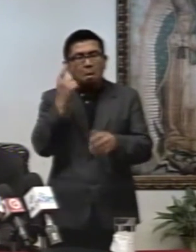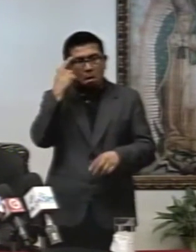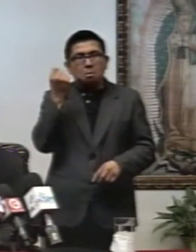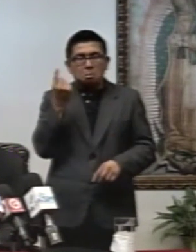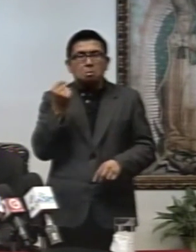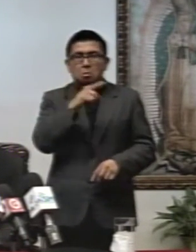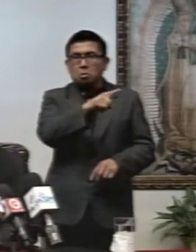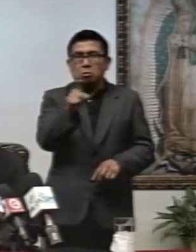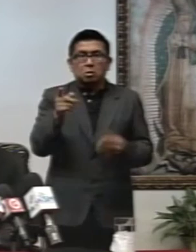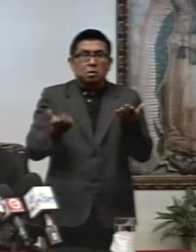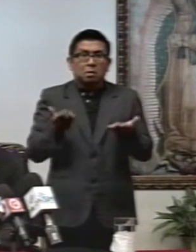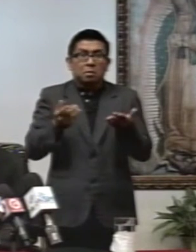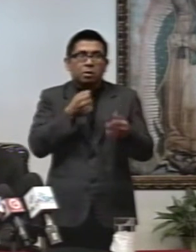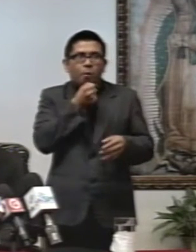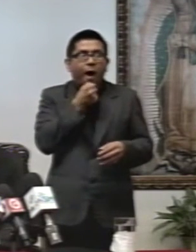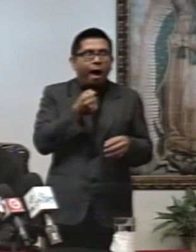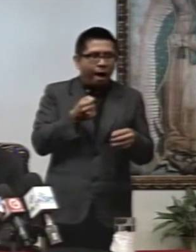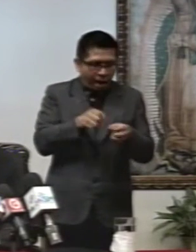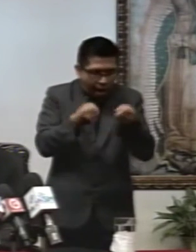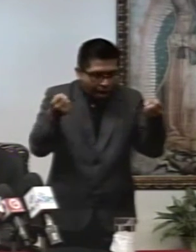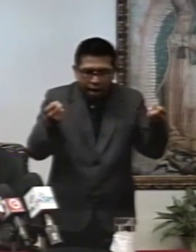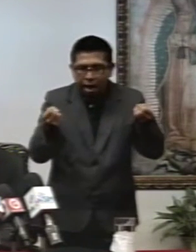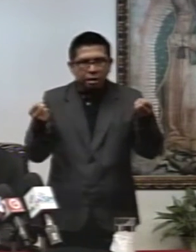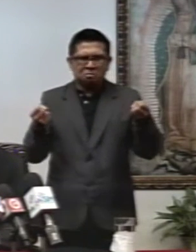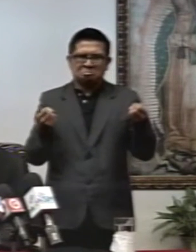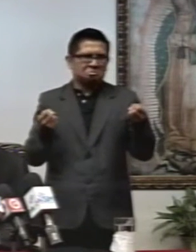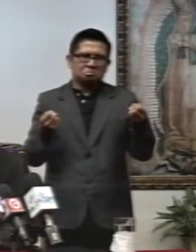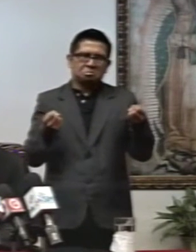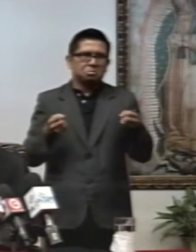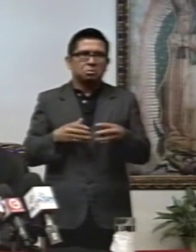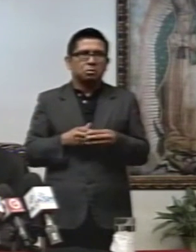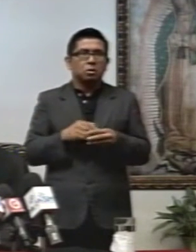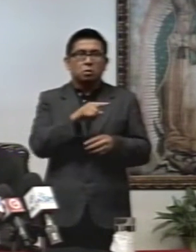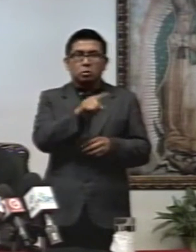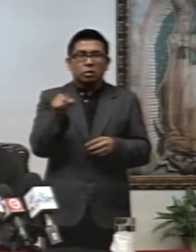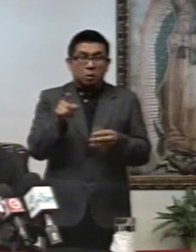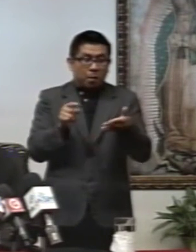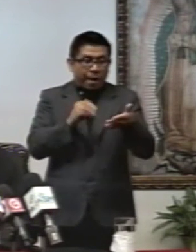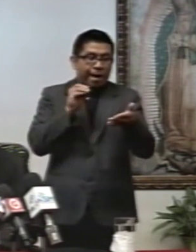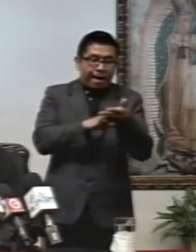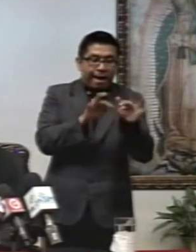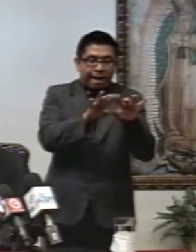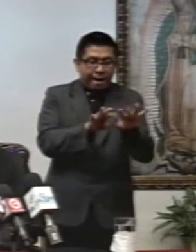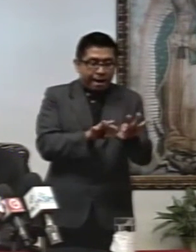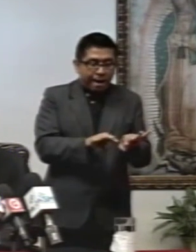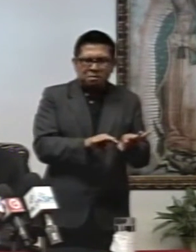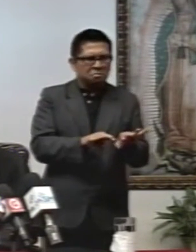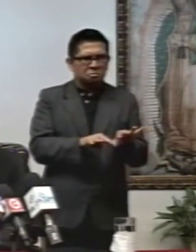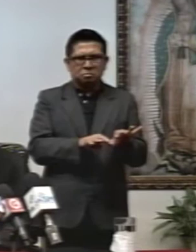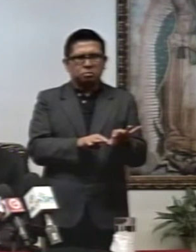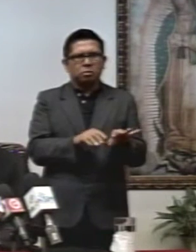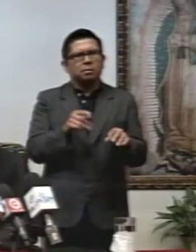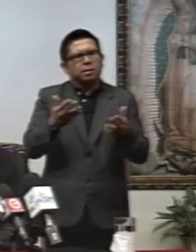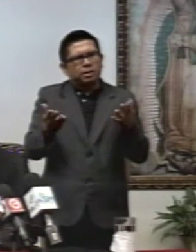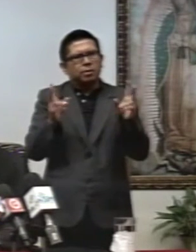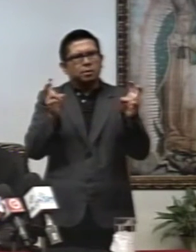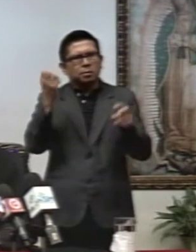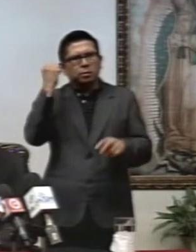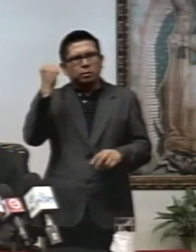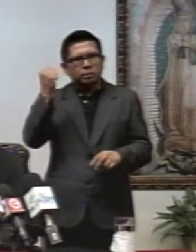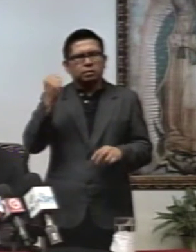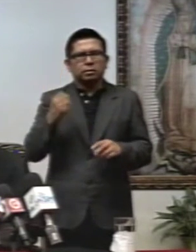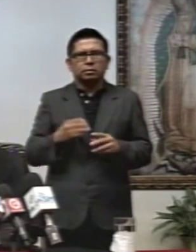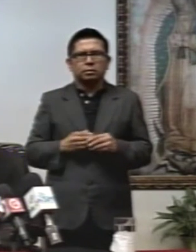lo mejor no es la noticia de la semana, no es la noticia del día, no es lo que están tratando, pero aquí está empeñado el bien del